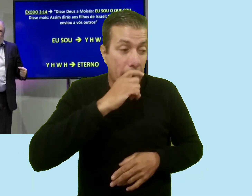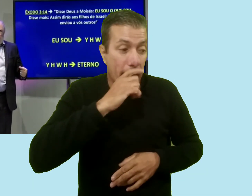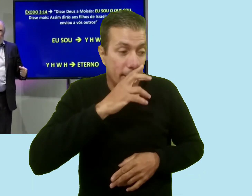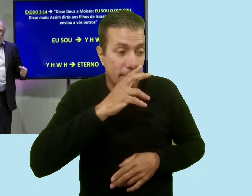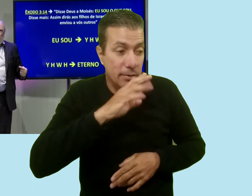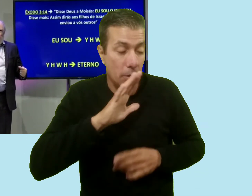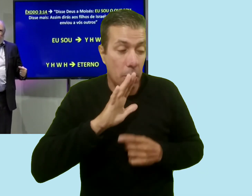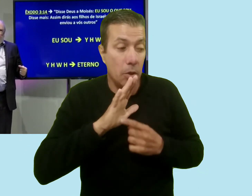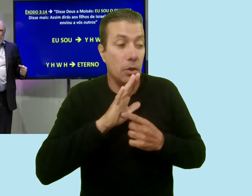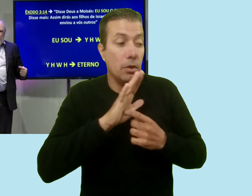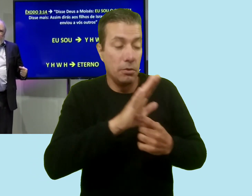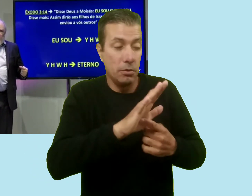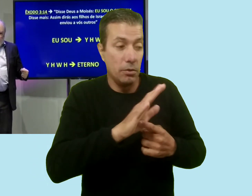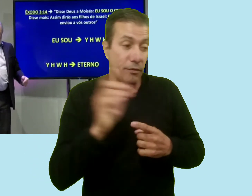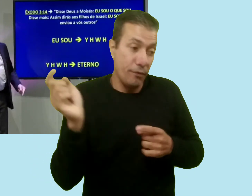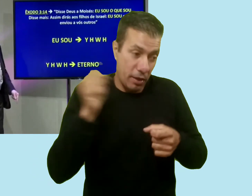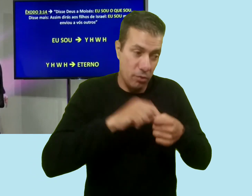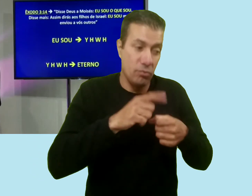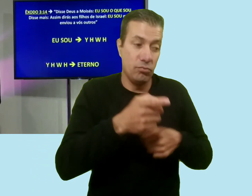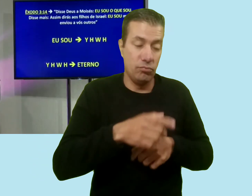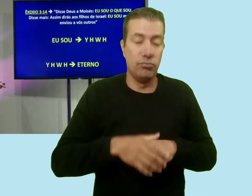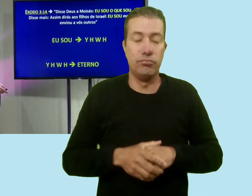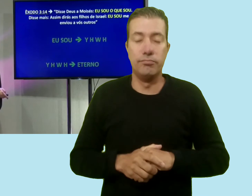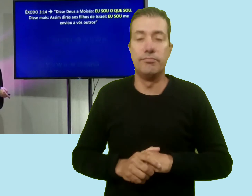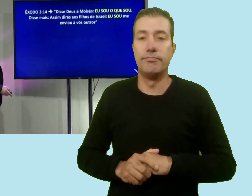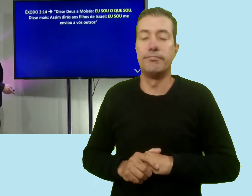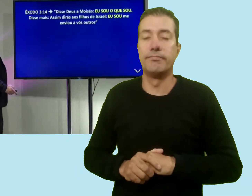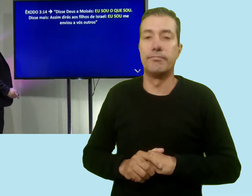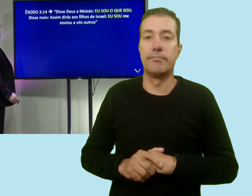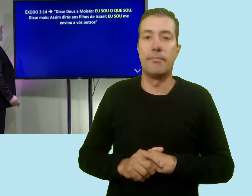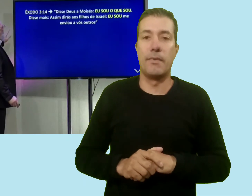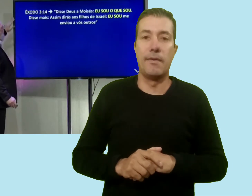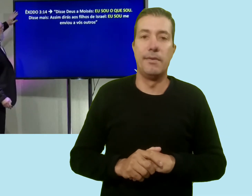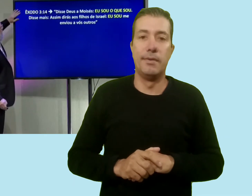apareceu. Tá bom.